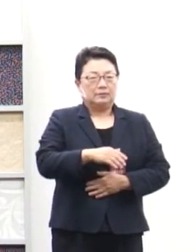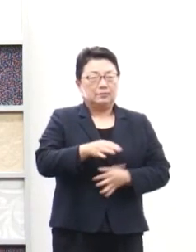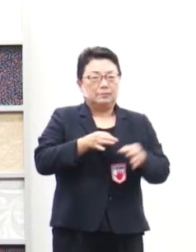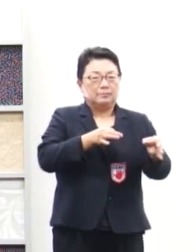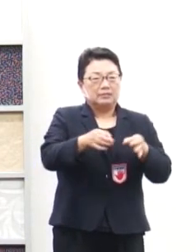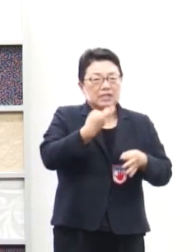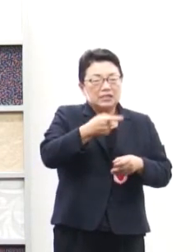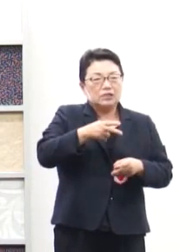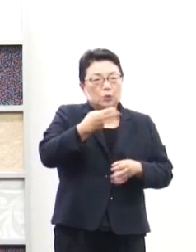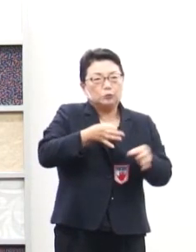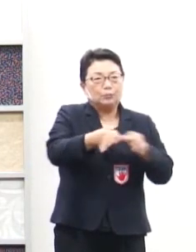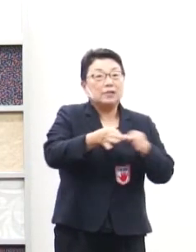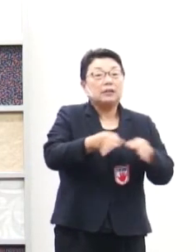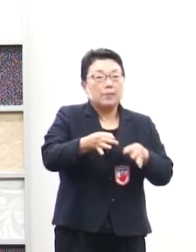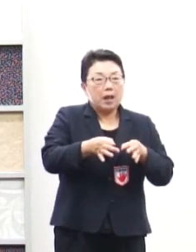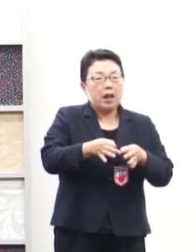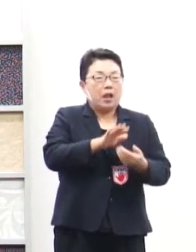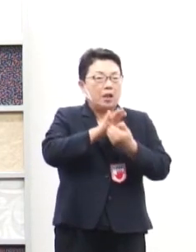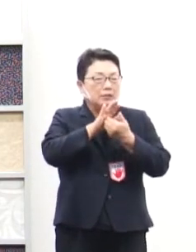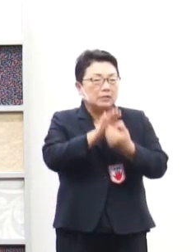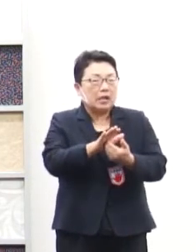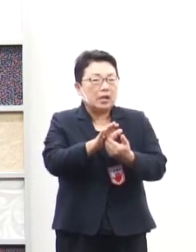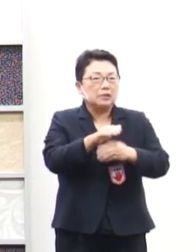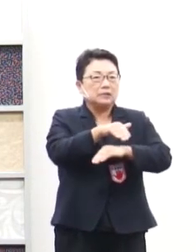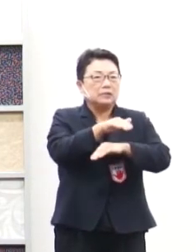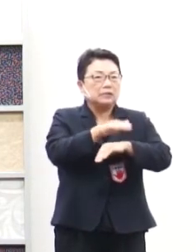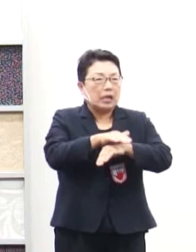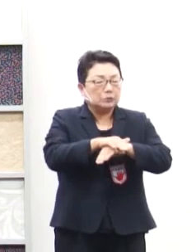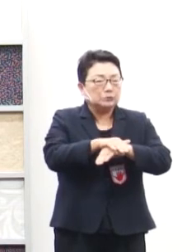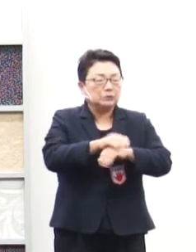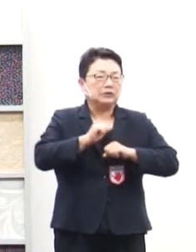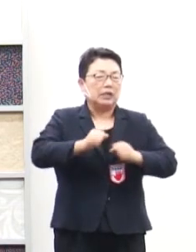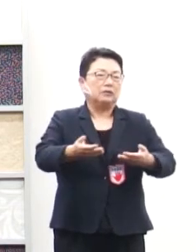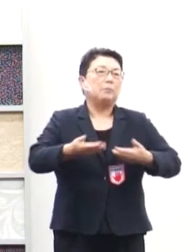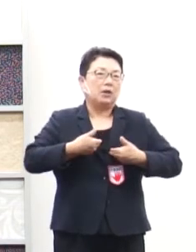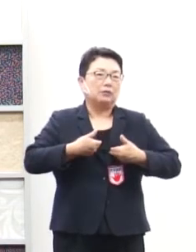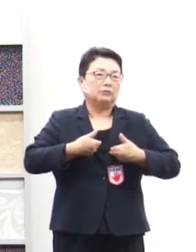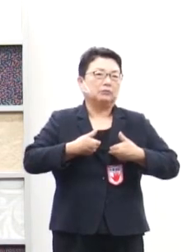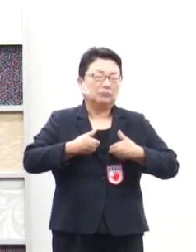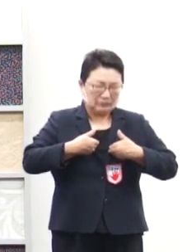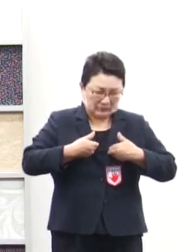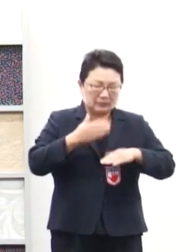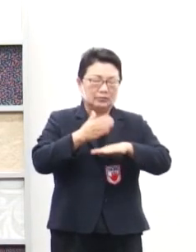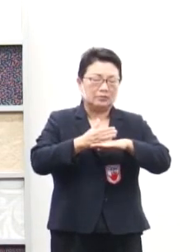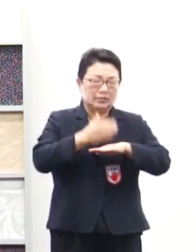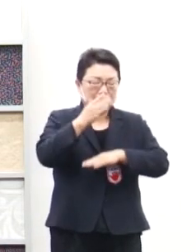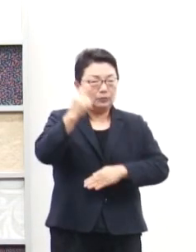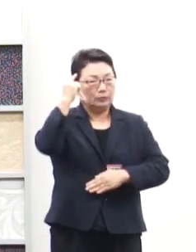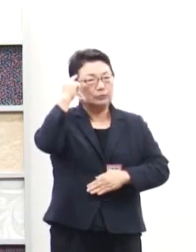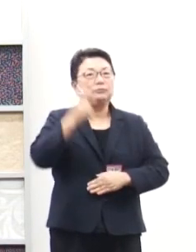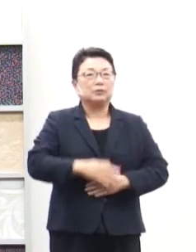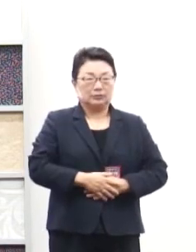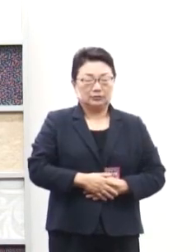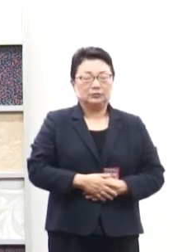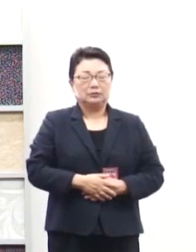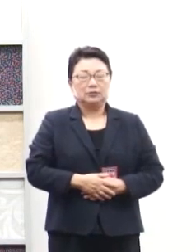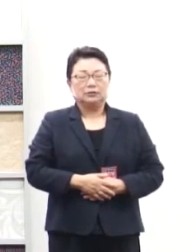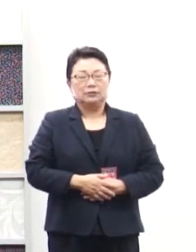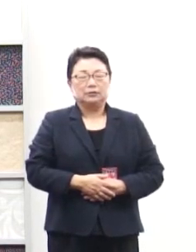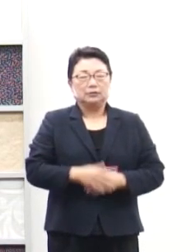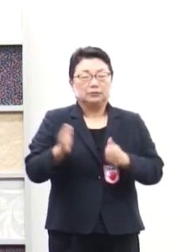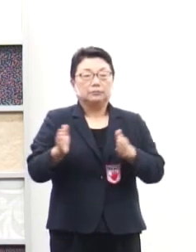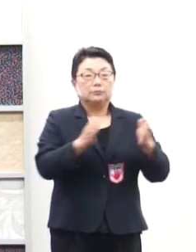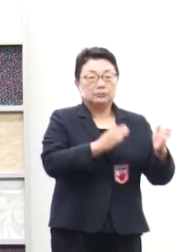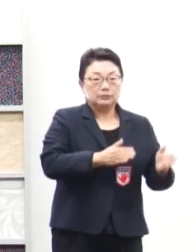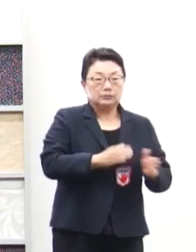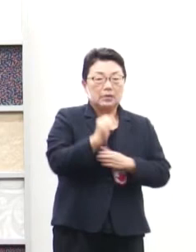食店の皆様が感染防止対策に取り組んでいただけることにつきまして心からの感謝を申し上げます。一方、